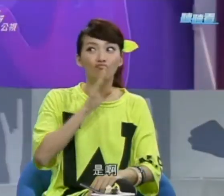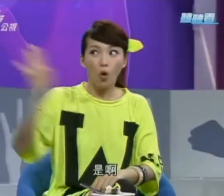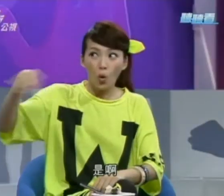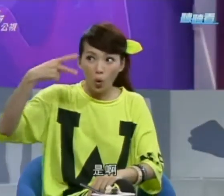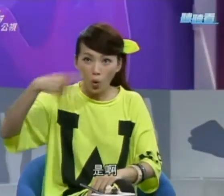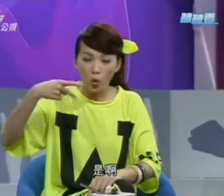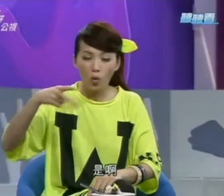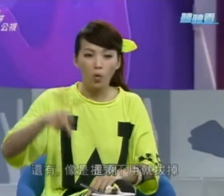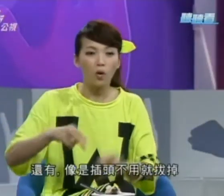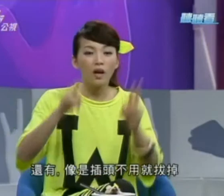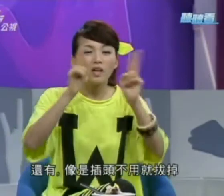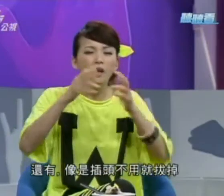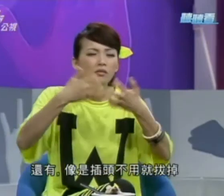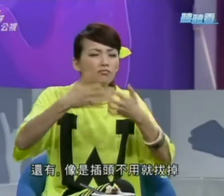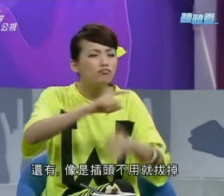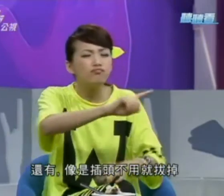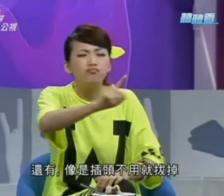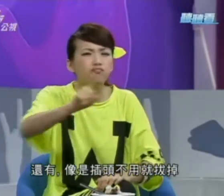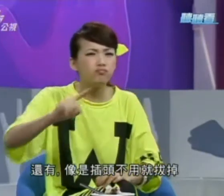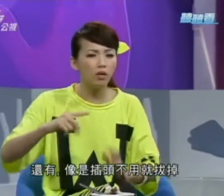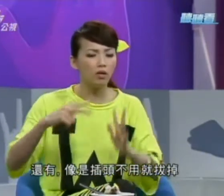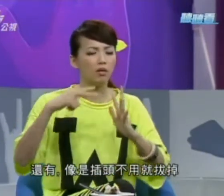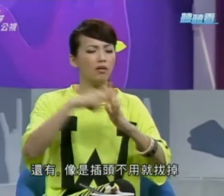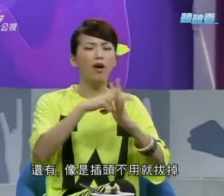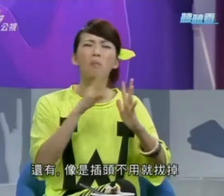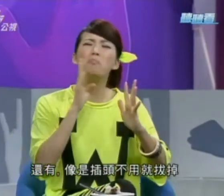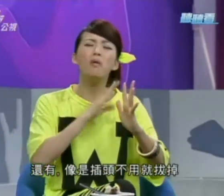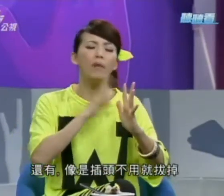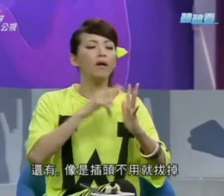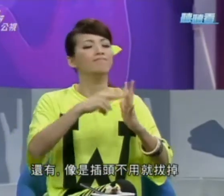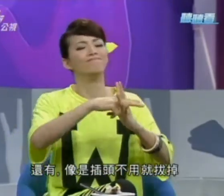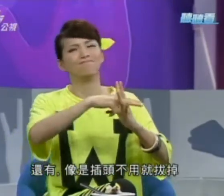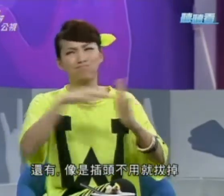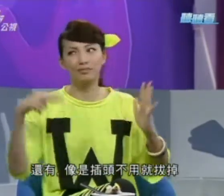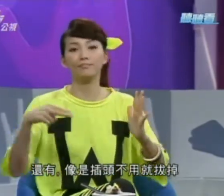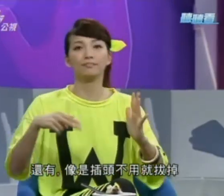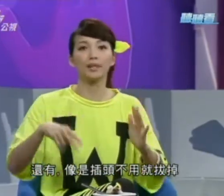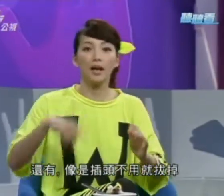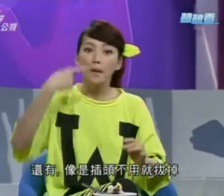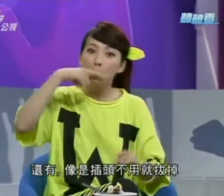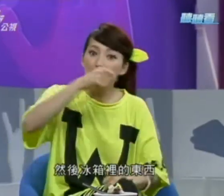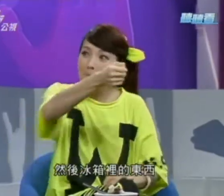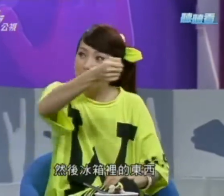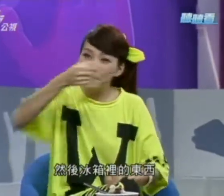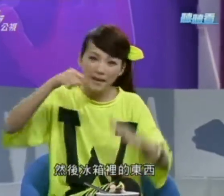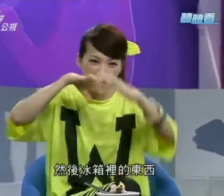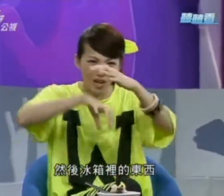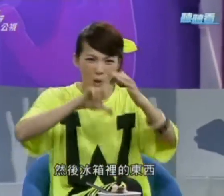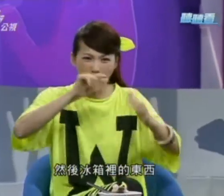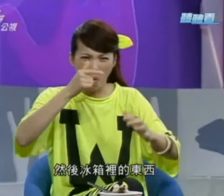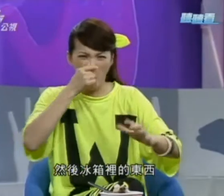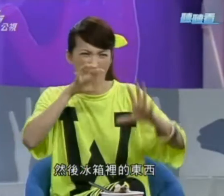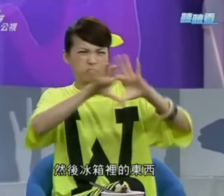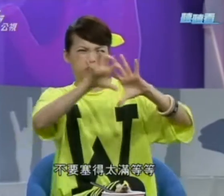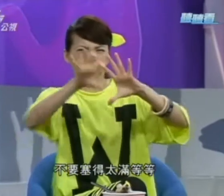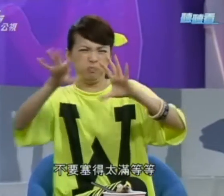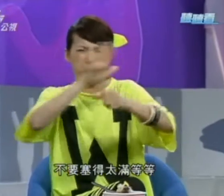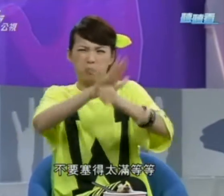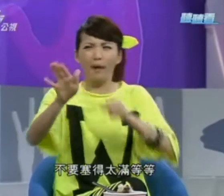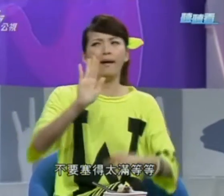啊，还有哦，像是插头不用呢就拔掉，然后冰箱里的东西不要塞得太